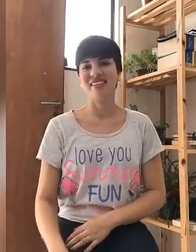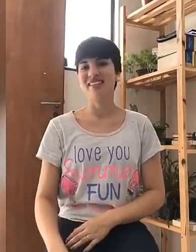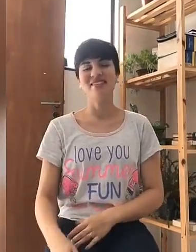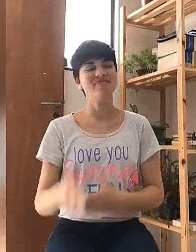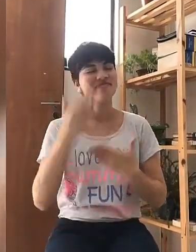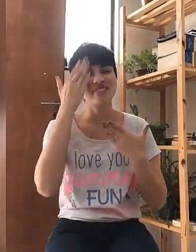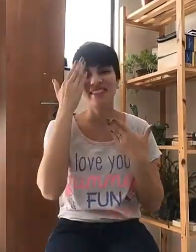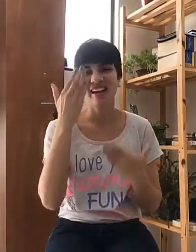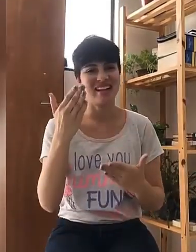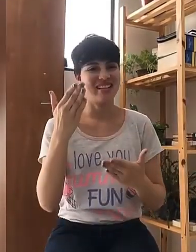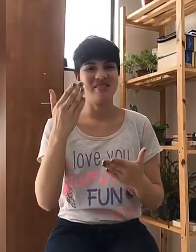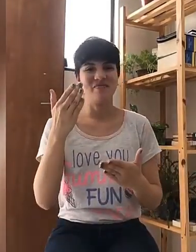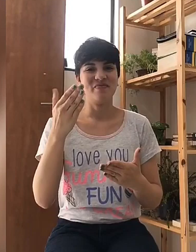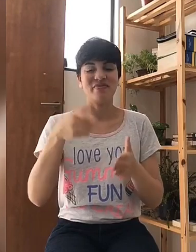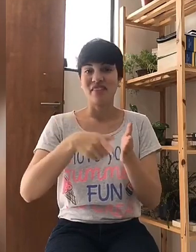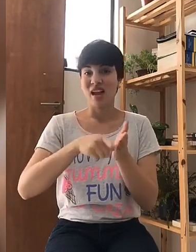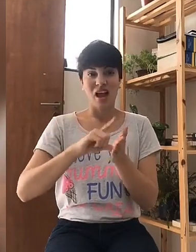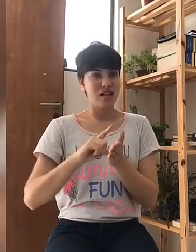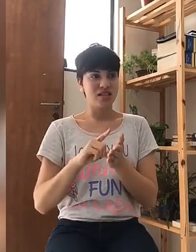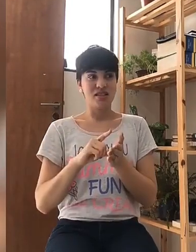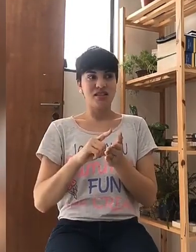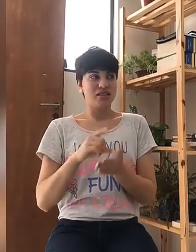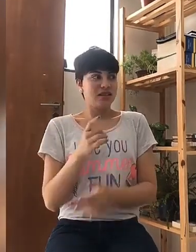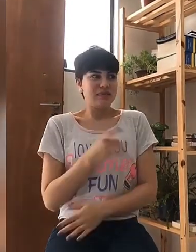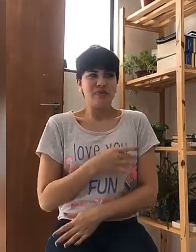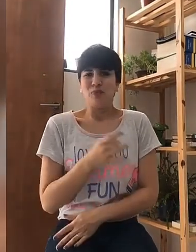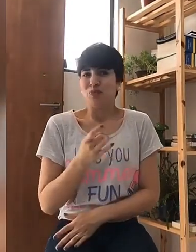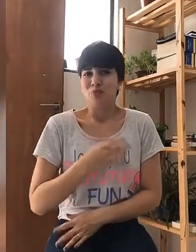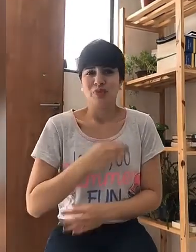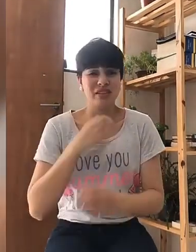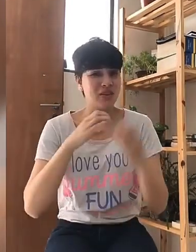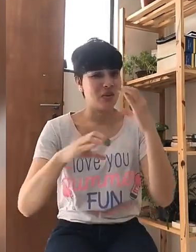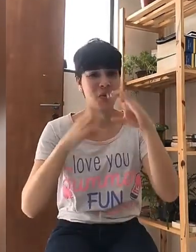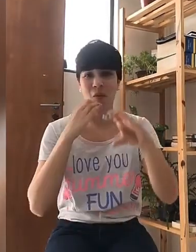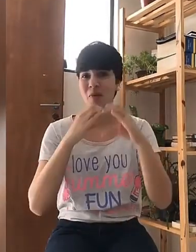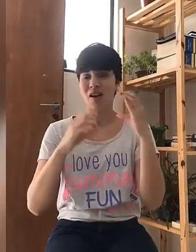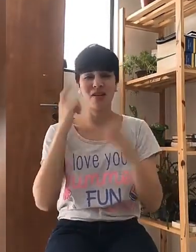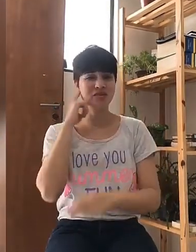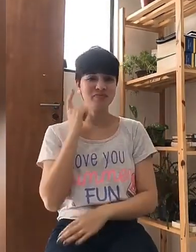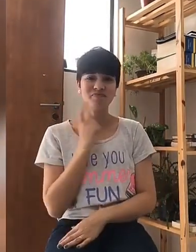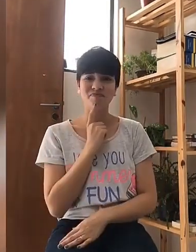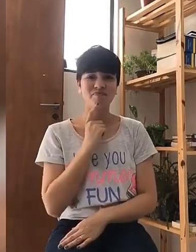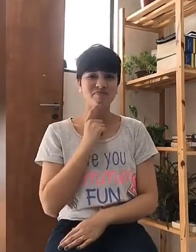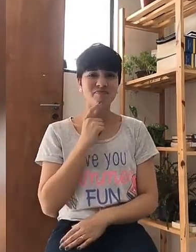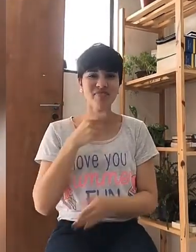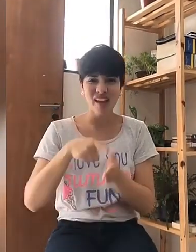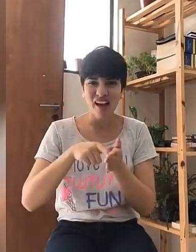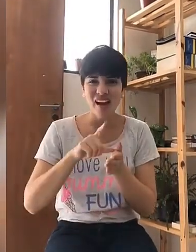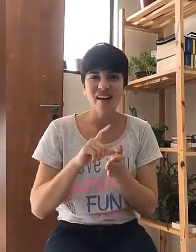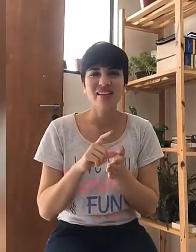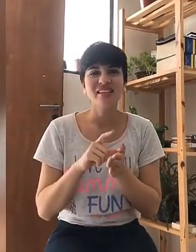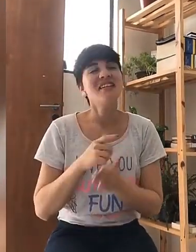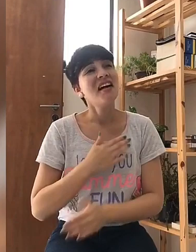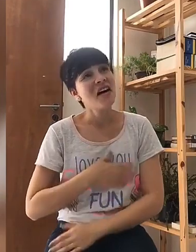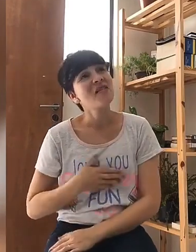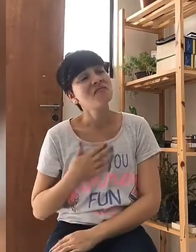Muito interessante. Obrigada. Antes, eu tinha medo de me comunicar com os surdos. Antes,